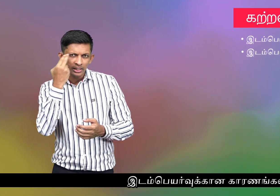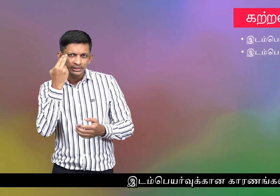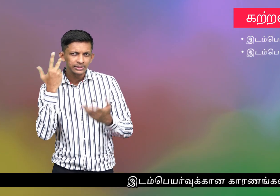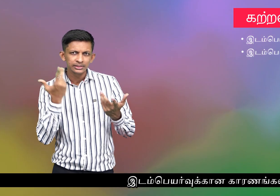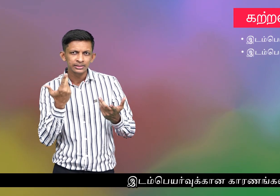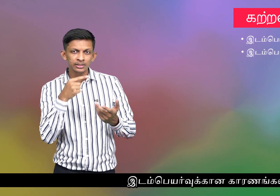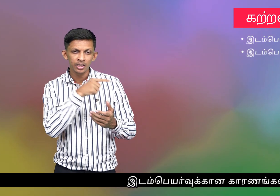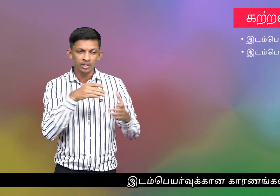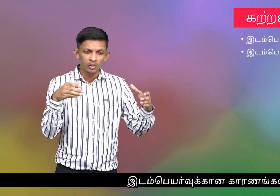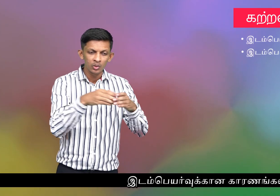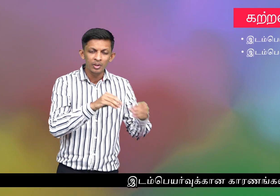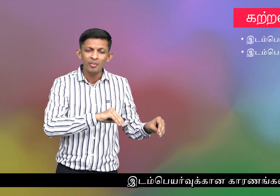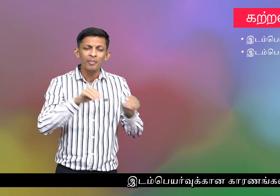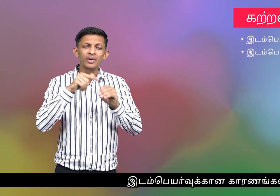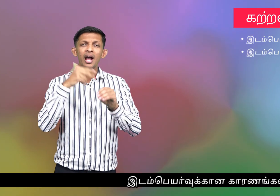இடம்பெயர்வுக்கான காரணங்கள்,